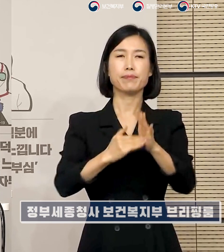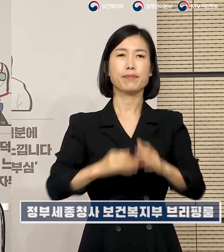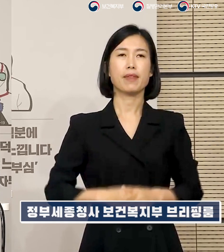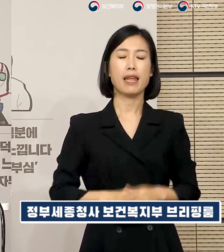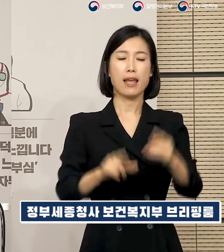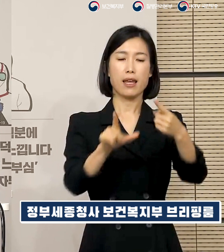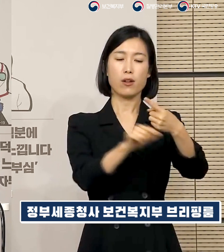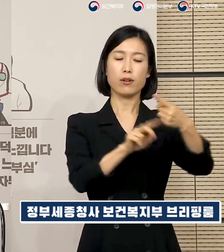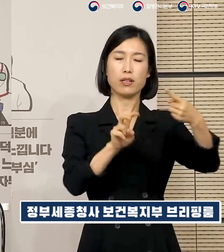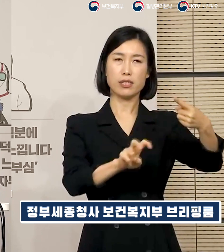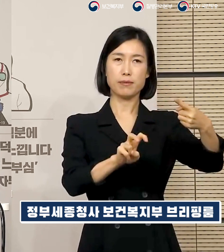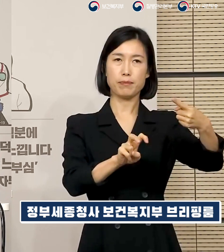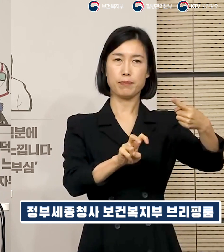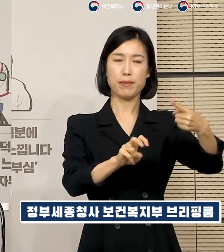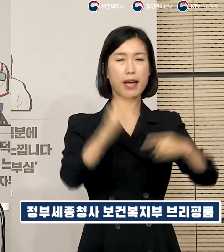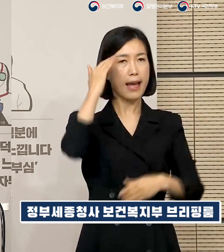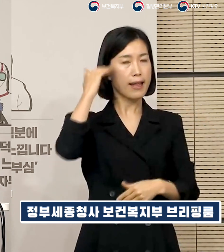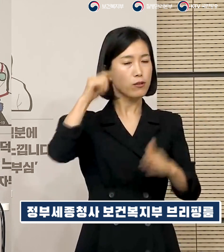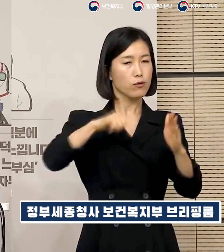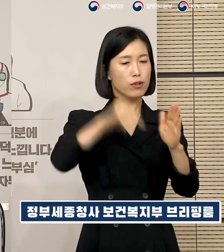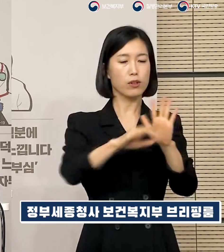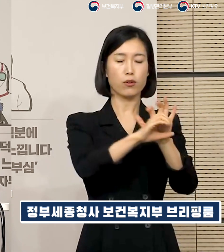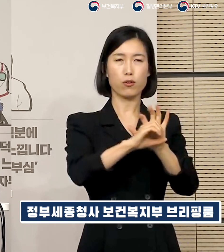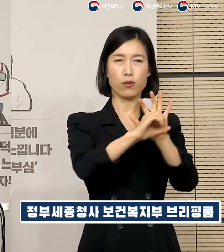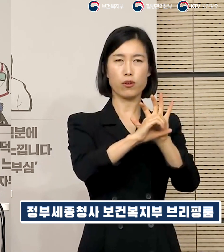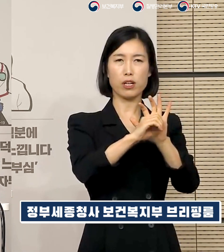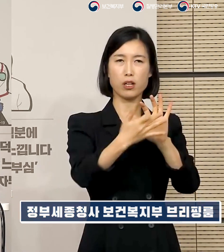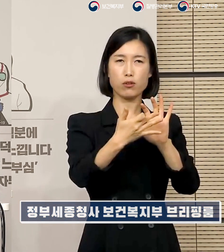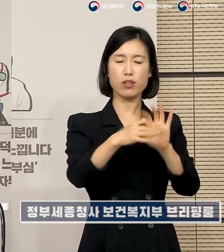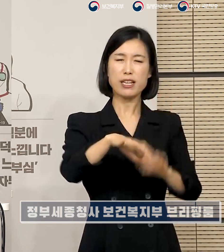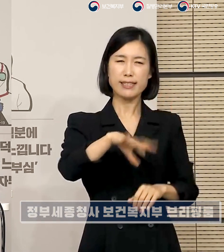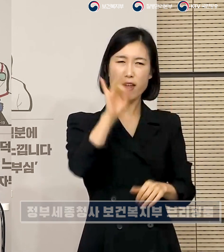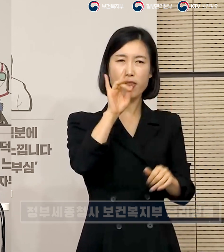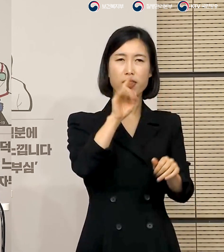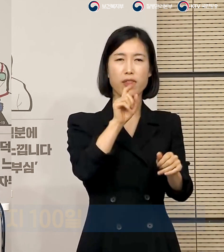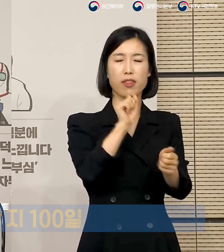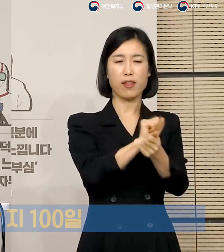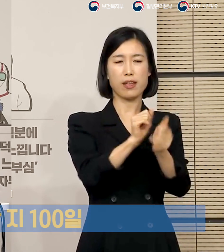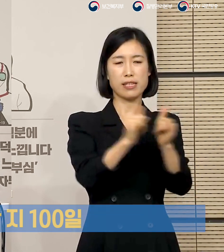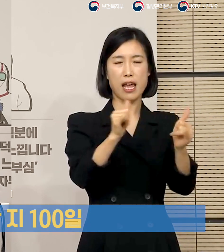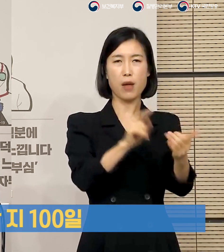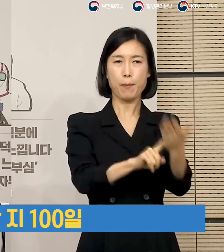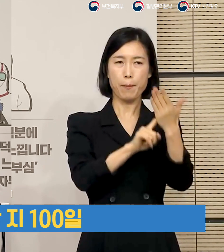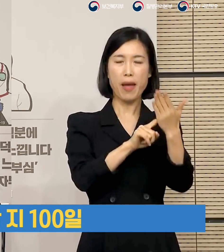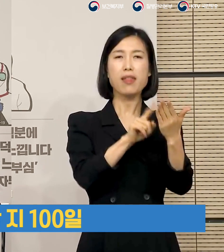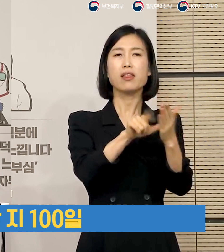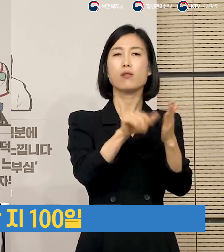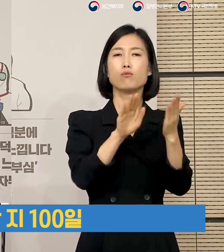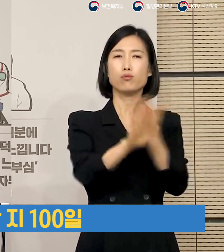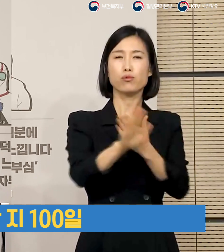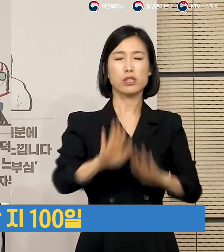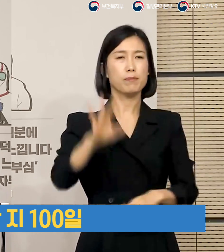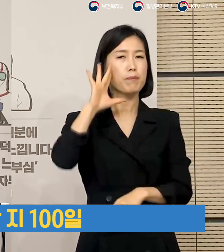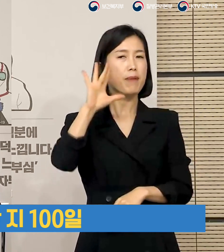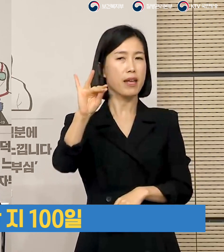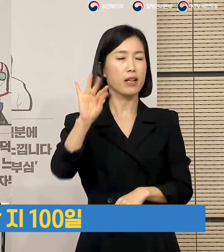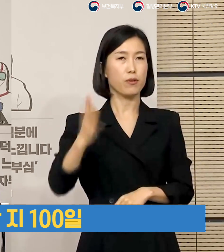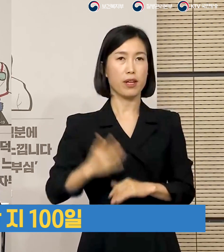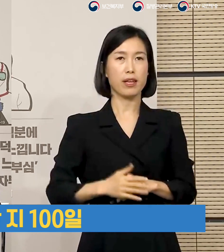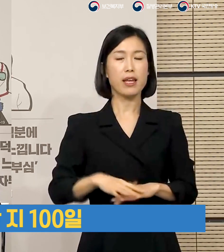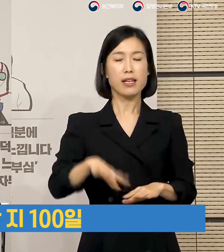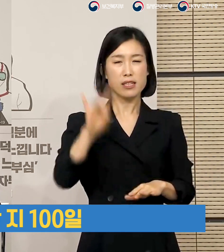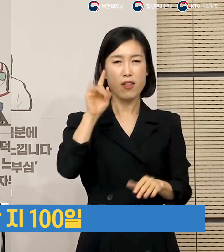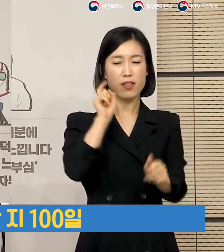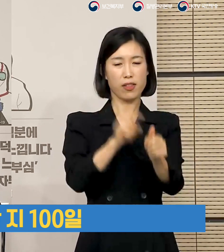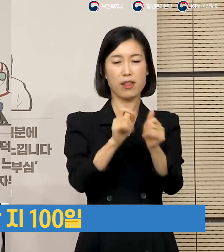1월 20일 국내에서 코로나19 첫 환자가 발생한 지 어느덧 100일을 맞이하였습니다. 첫 환자